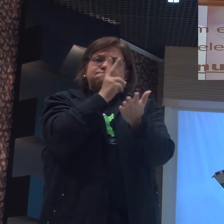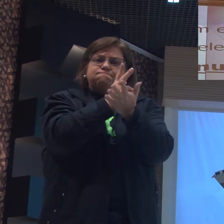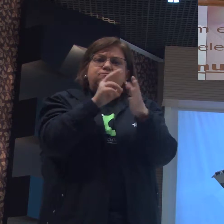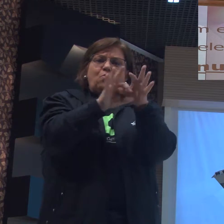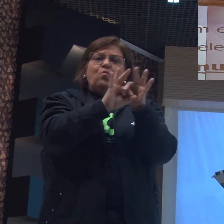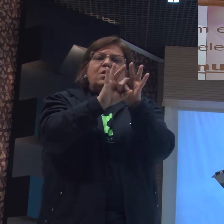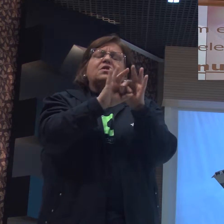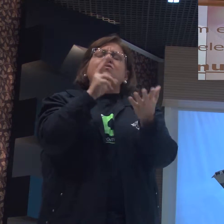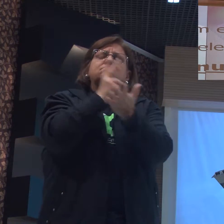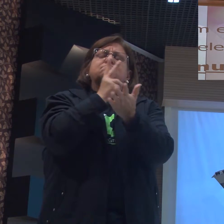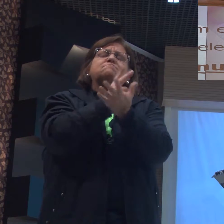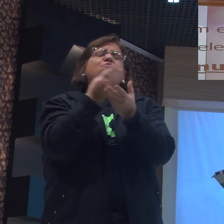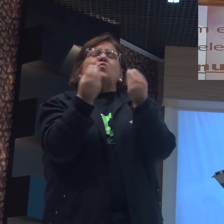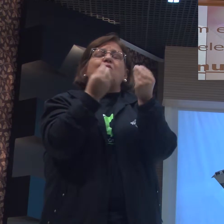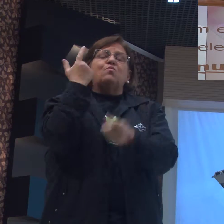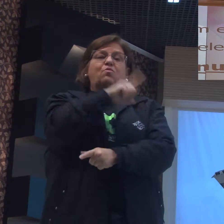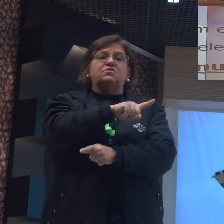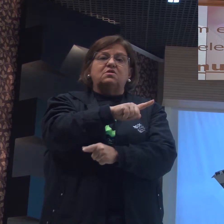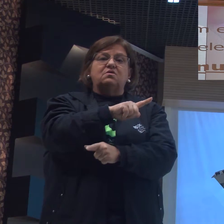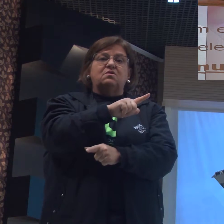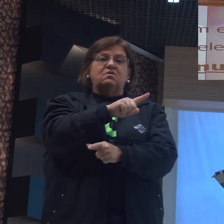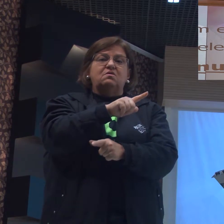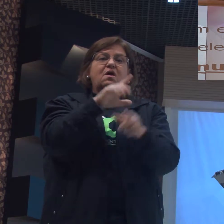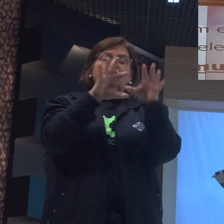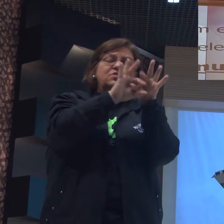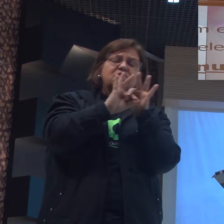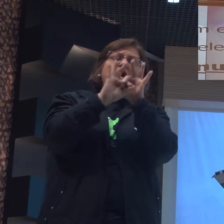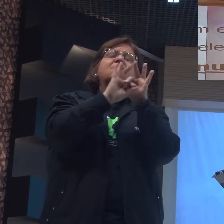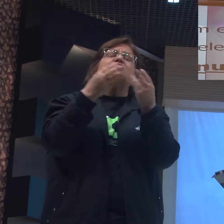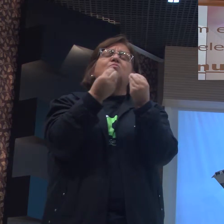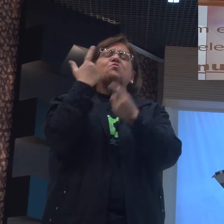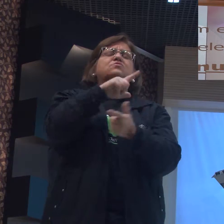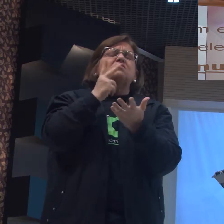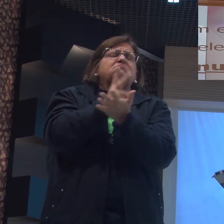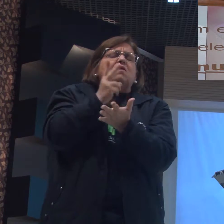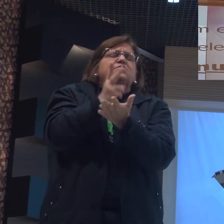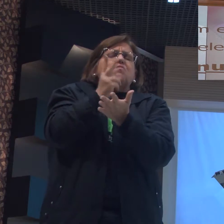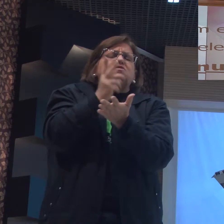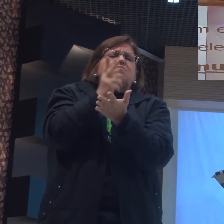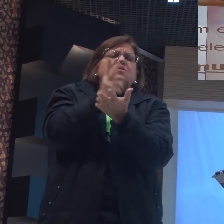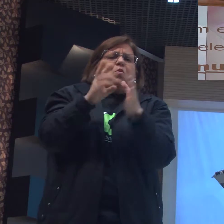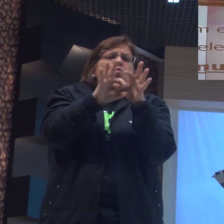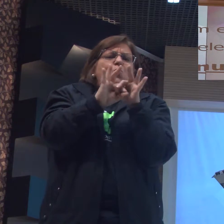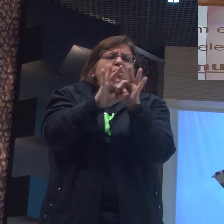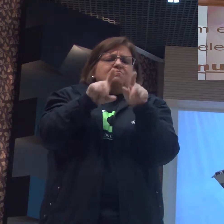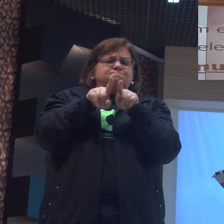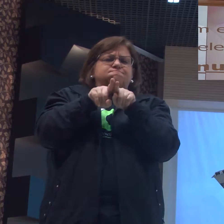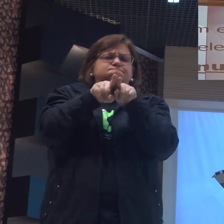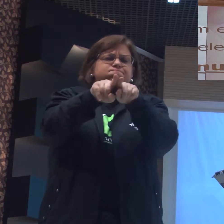manutenção desse valor. De que valor que eu estou falando? É o valor da unidade. O que mais